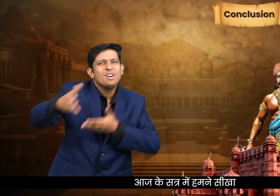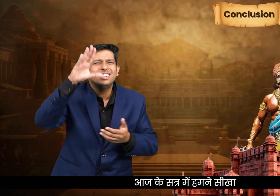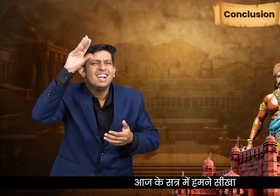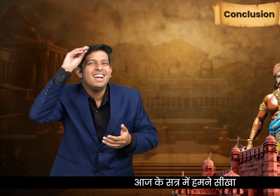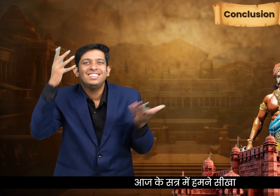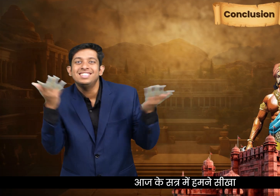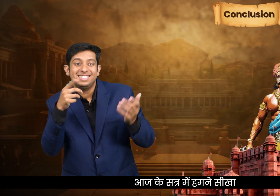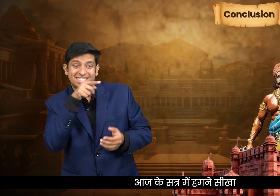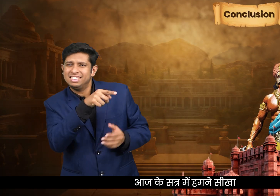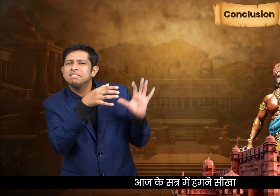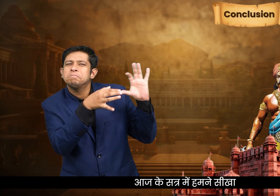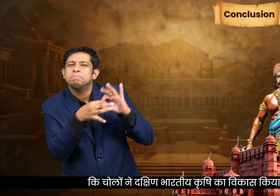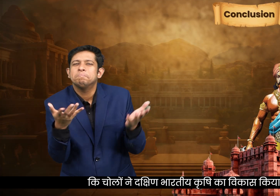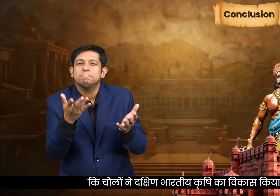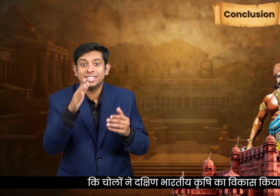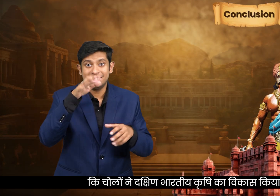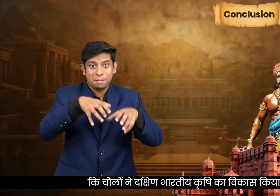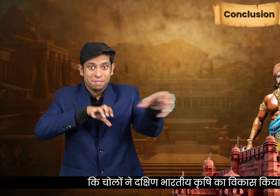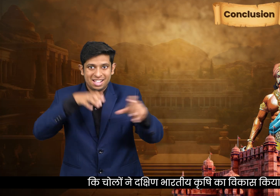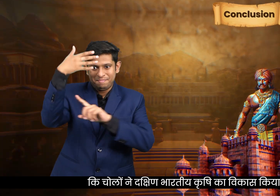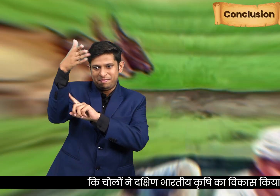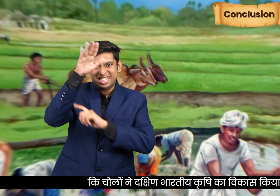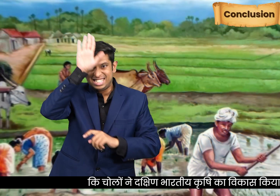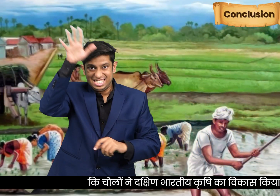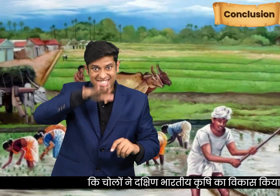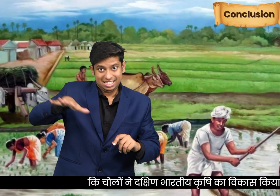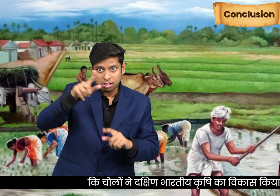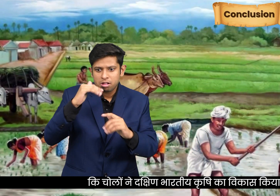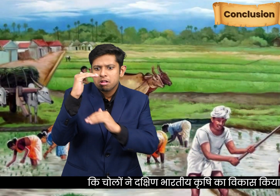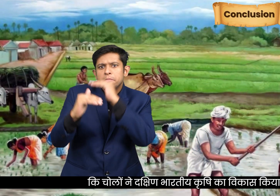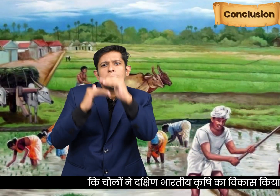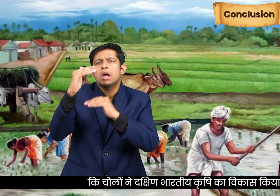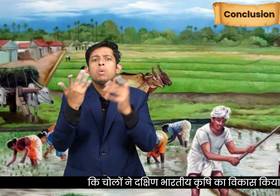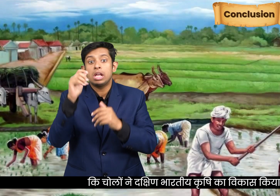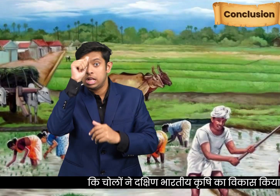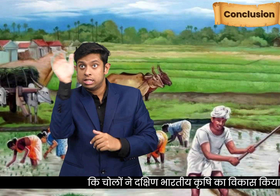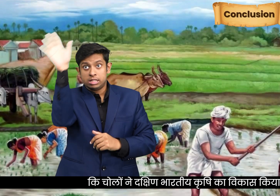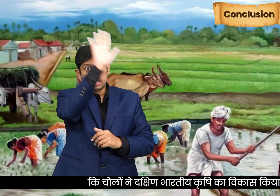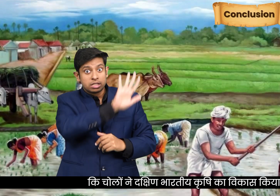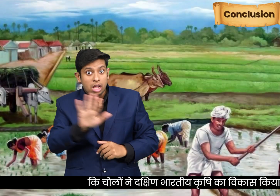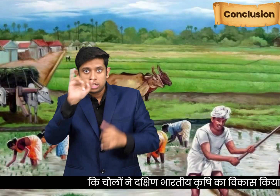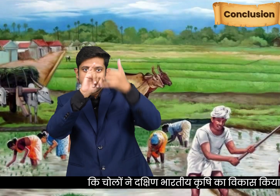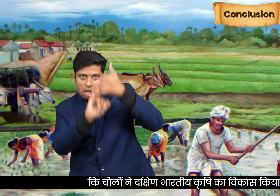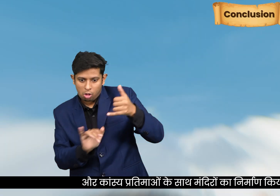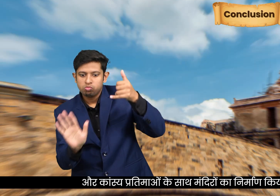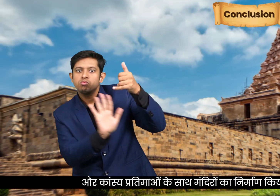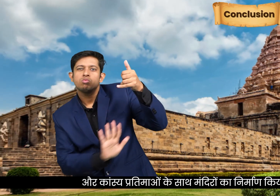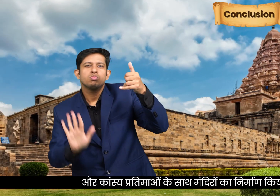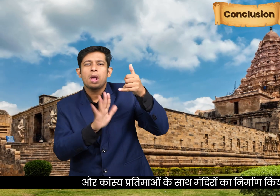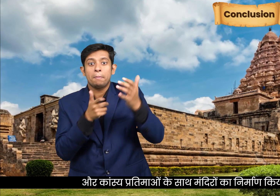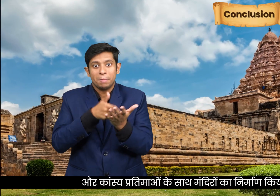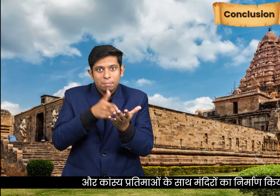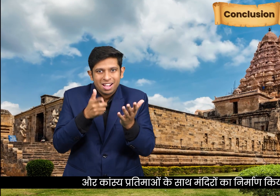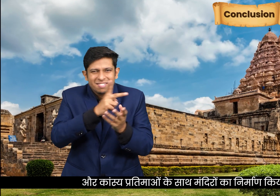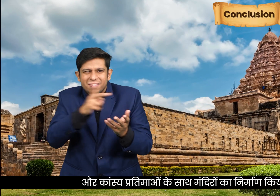आज के सत्र में हमने सीखा कि चोला ने दक्षिण भारतीय कृषि का विकास किया और